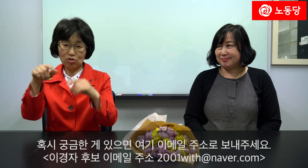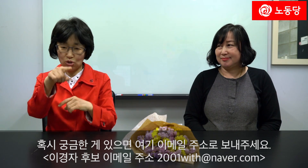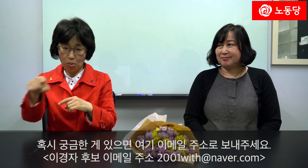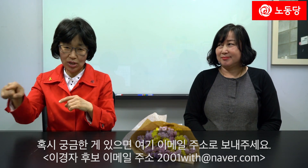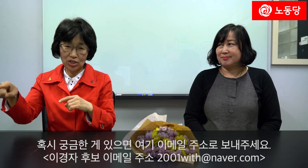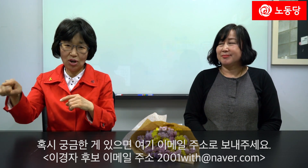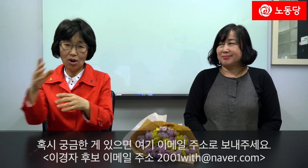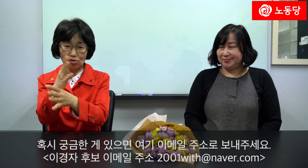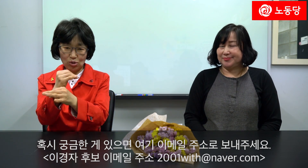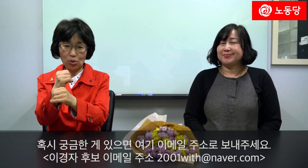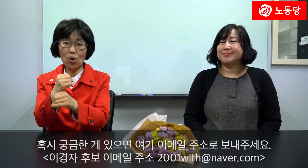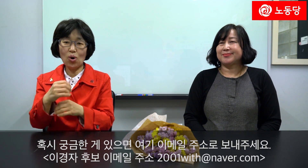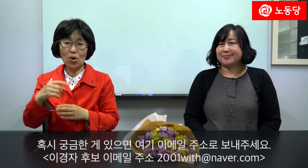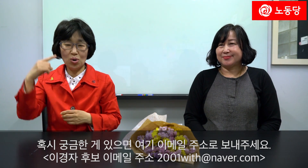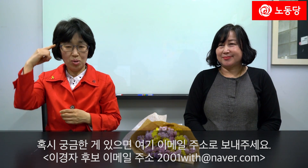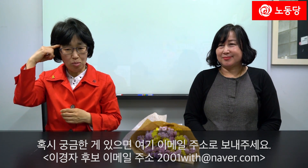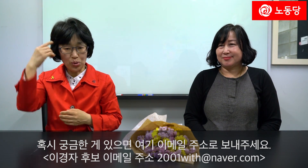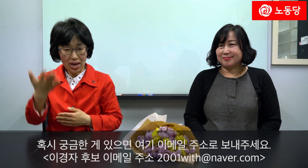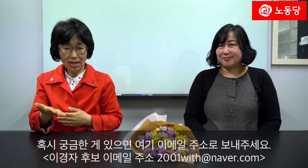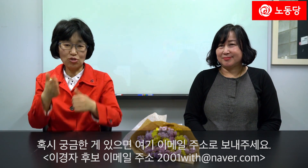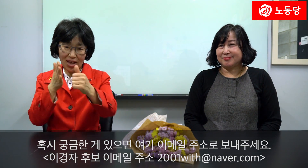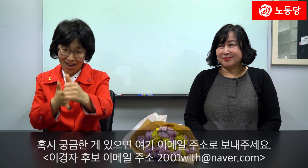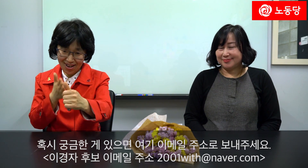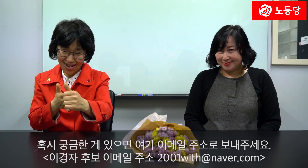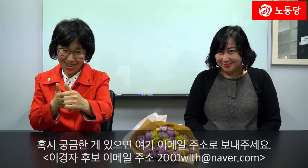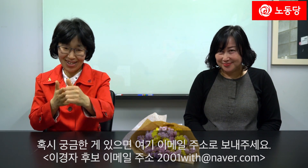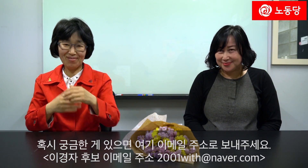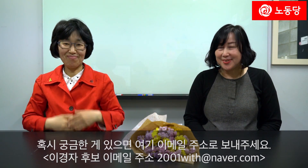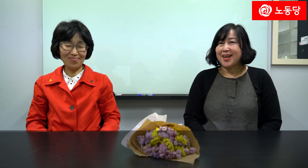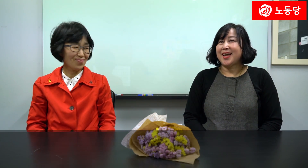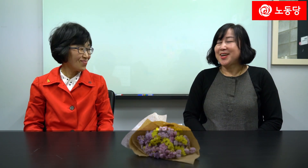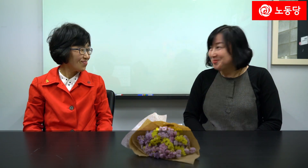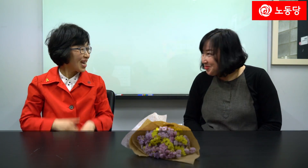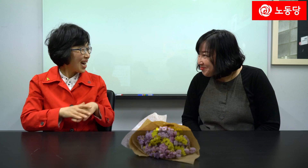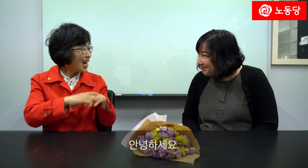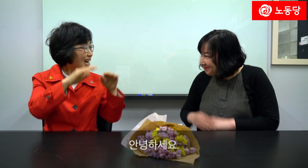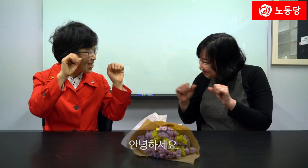이메일 주소 보이시죠? 주소로 보내주세요.